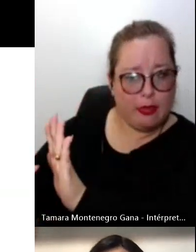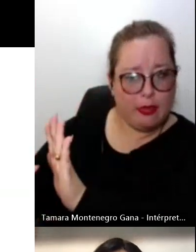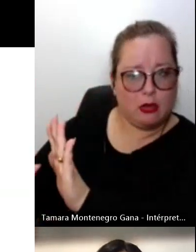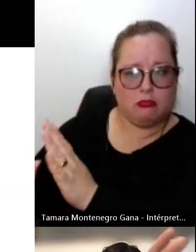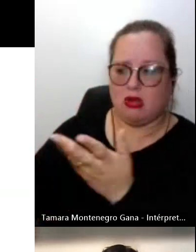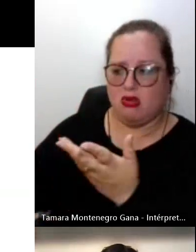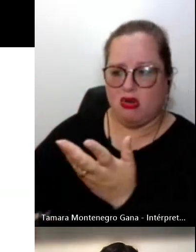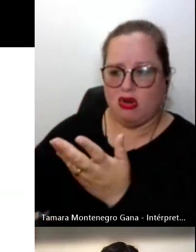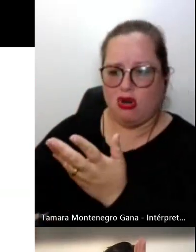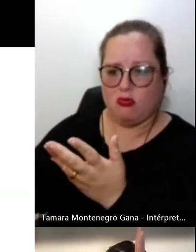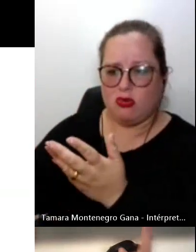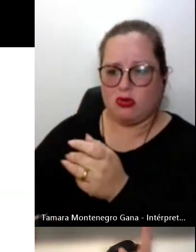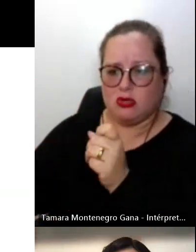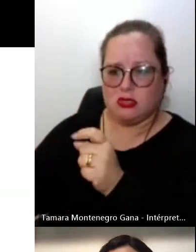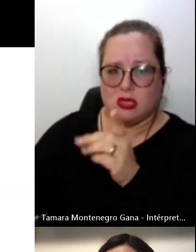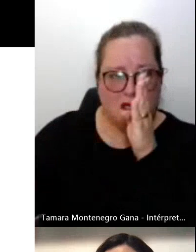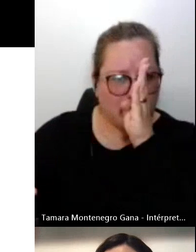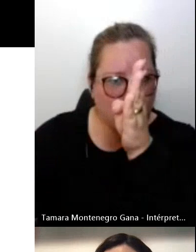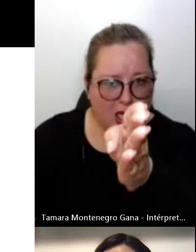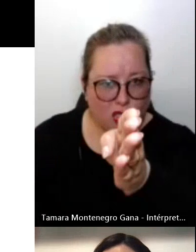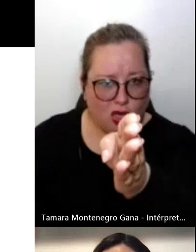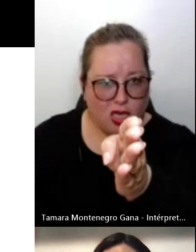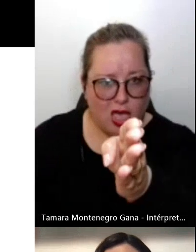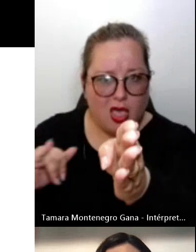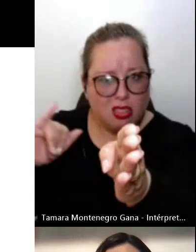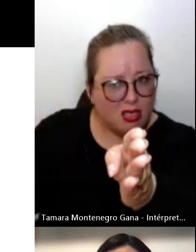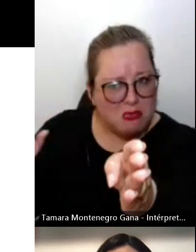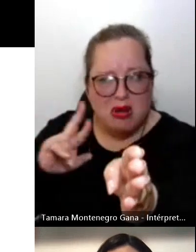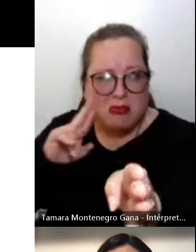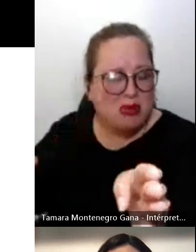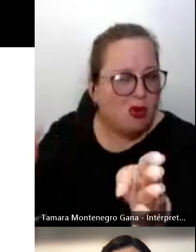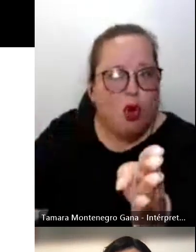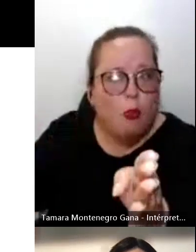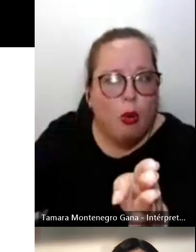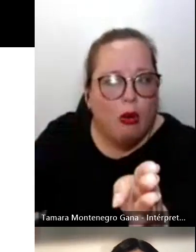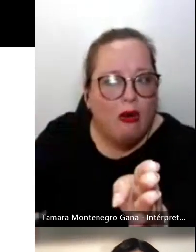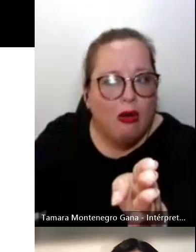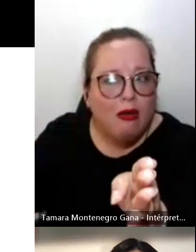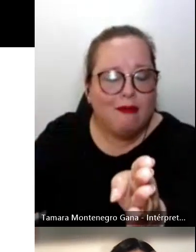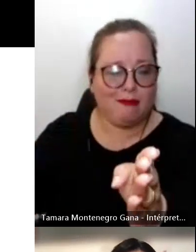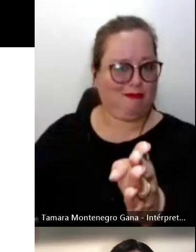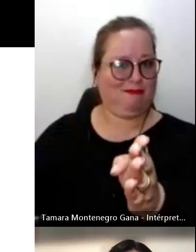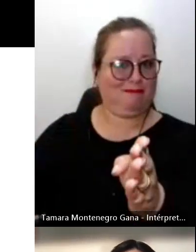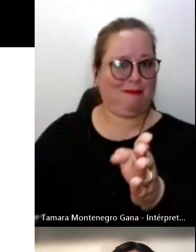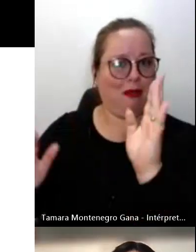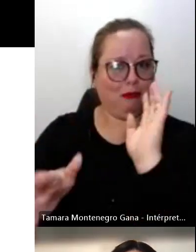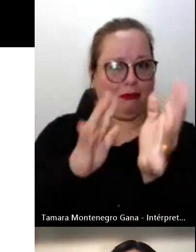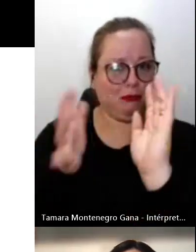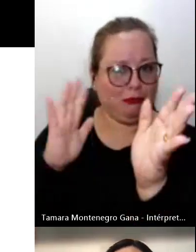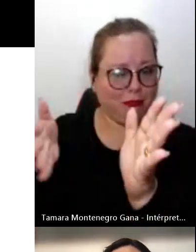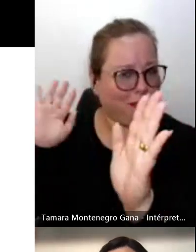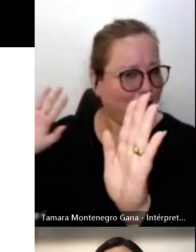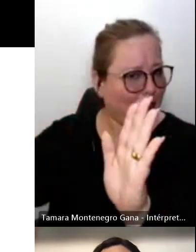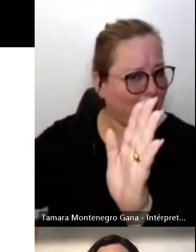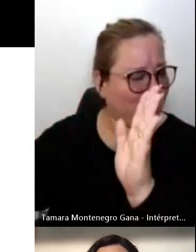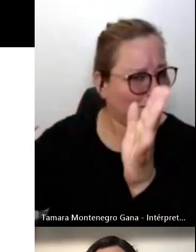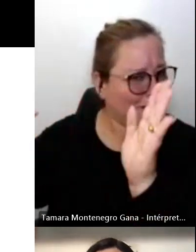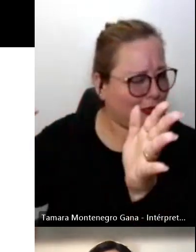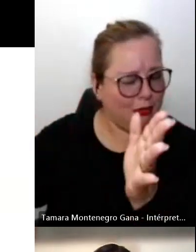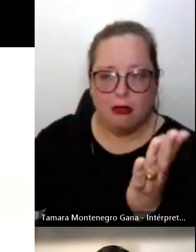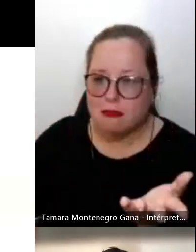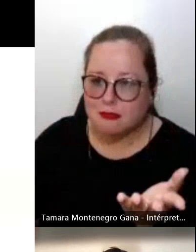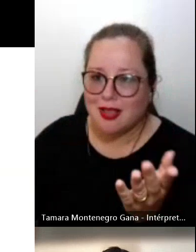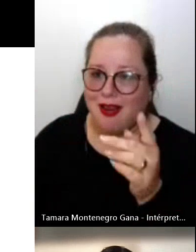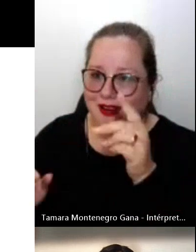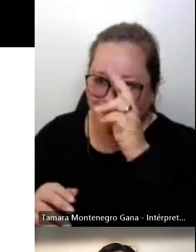pero ¿cómo? Si estaba mirando hacia adelante y contestándole a la alumna y le respondió en paralelo a la de al lado. Bueno,